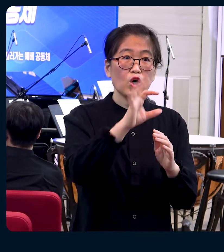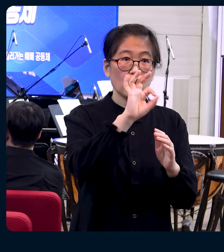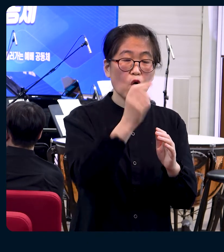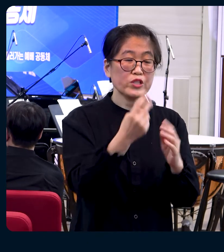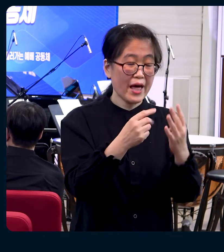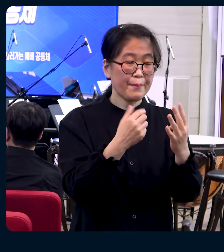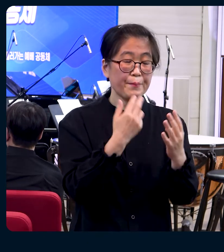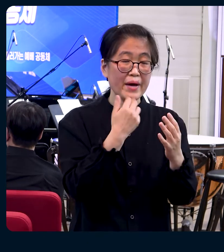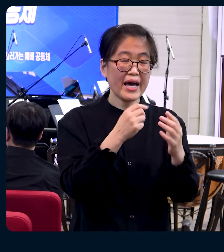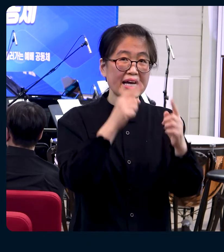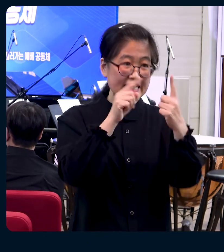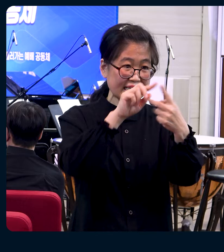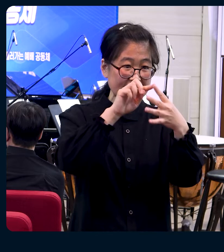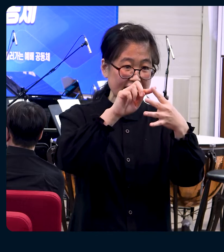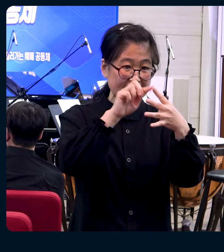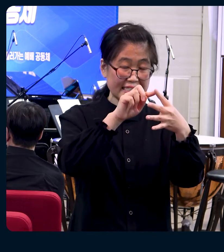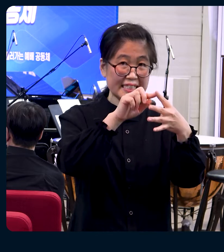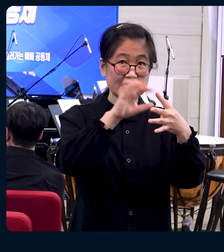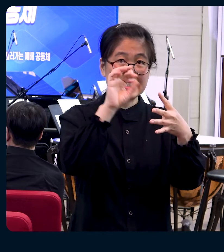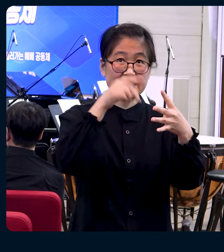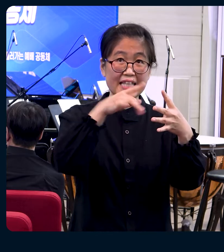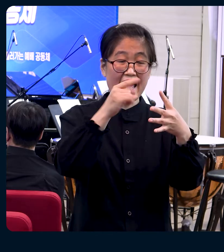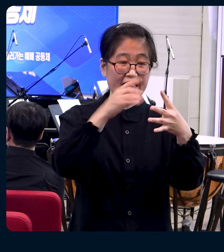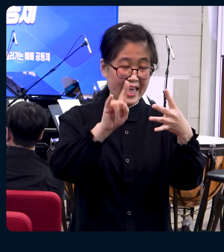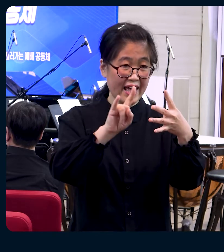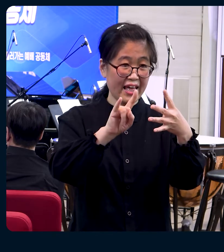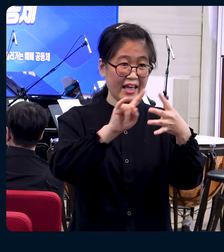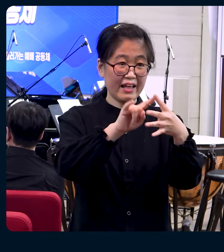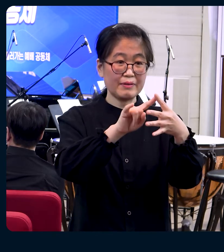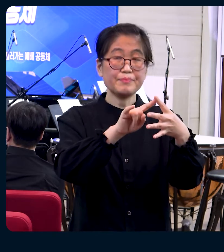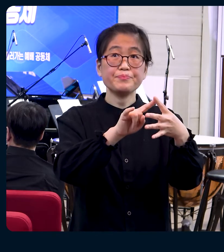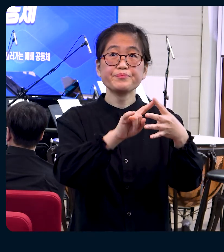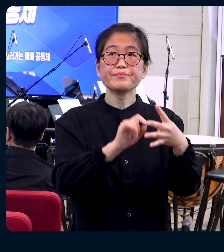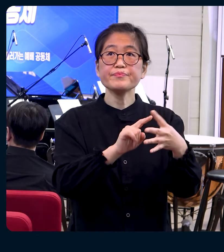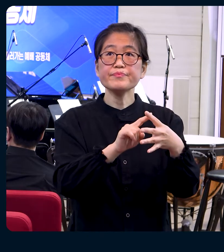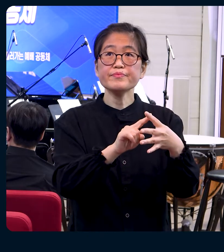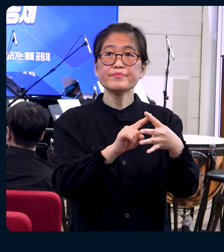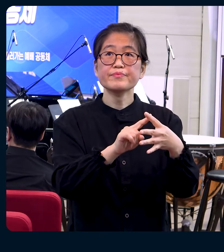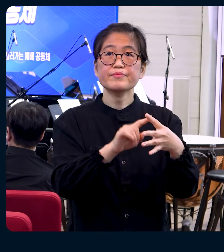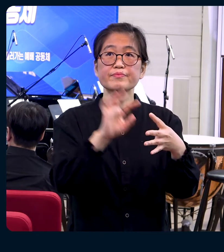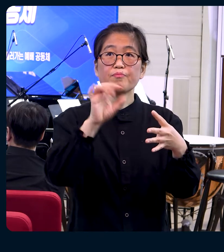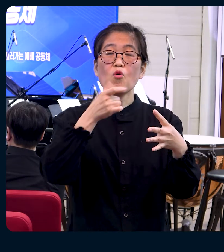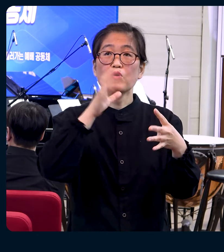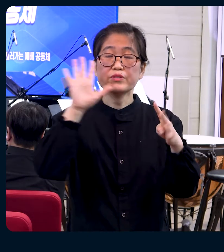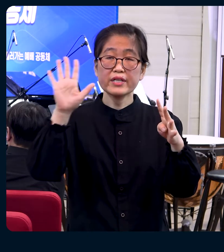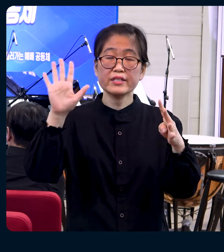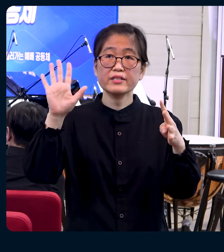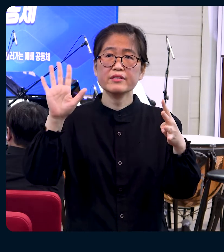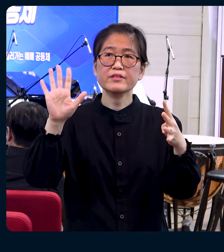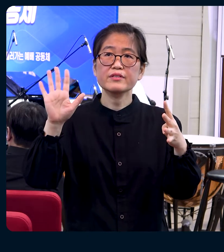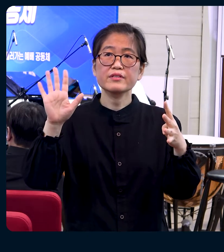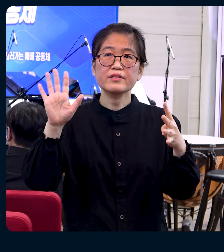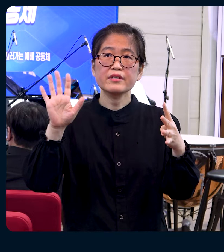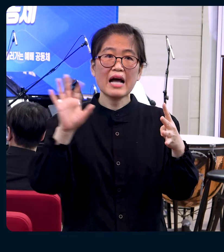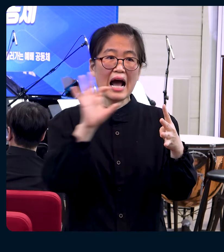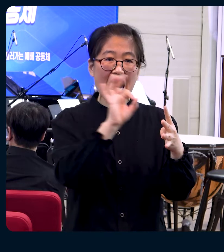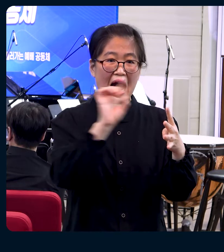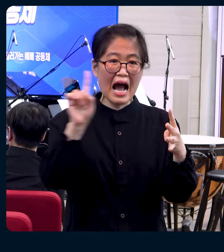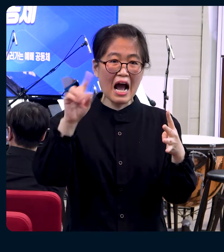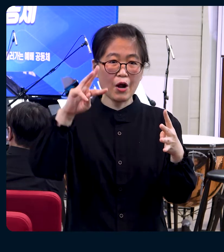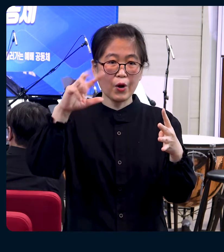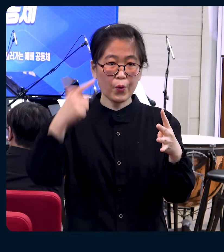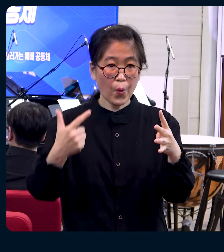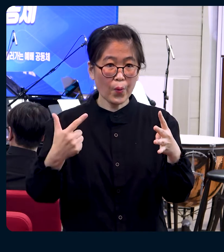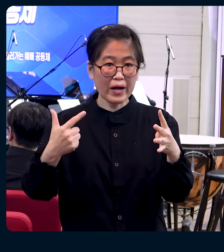이분이 요셉의 1세대입니다. 무슨 말인지 아시겠죠? 요셉의 형제는 12명인데 모세는 아론과